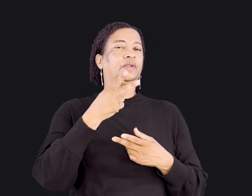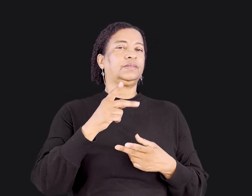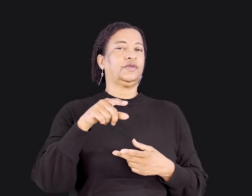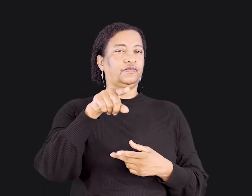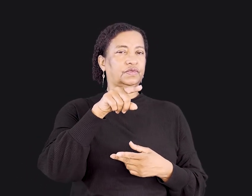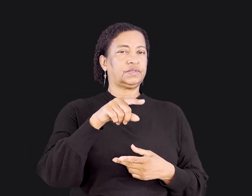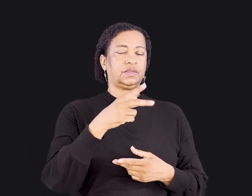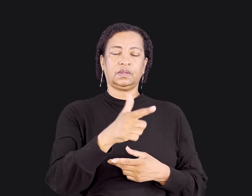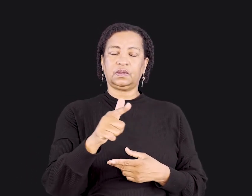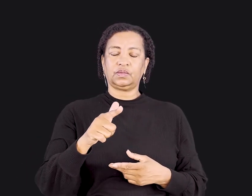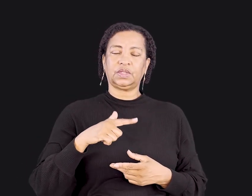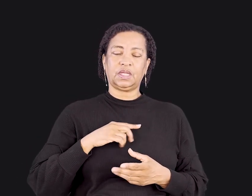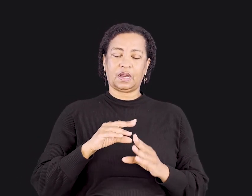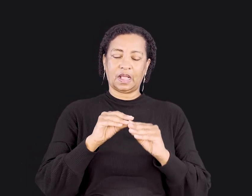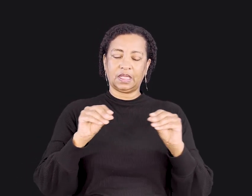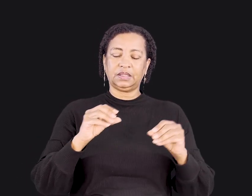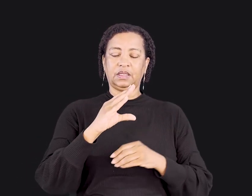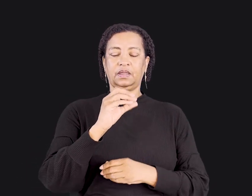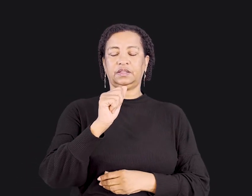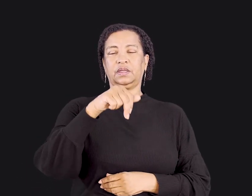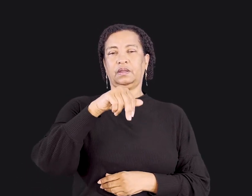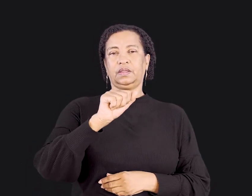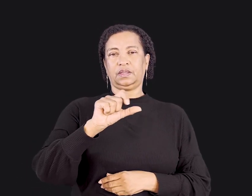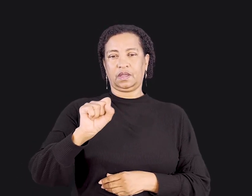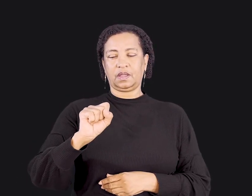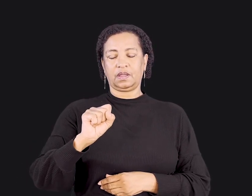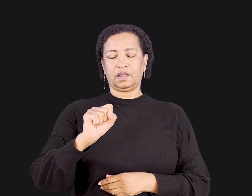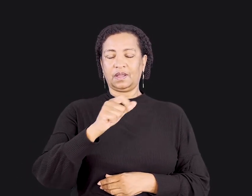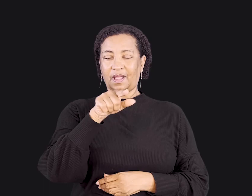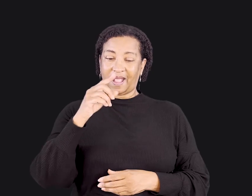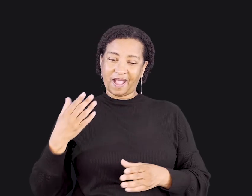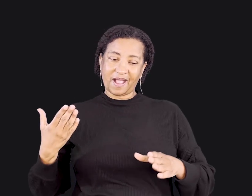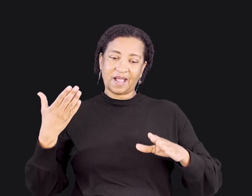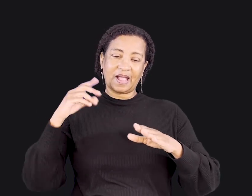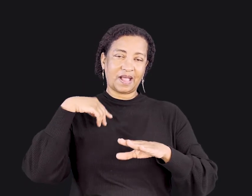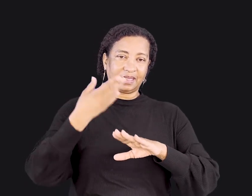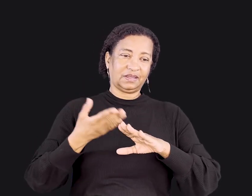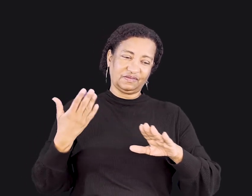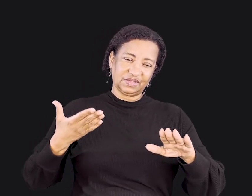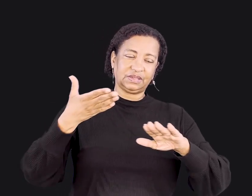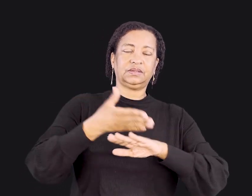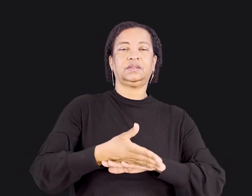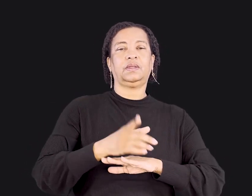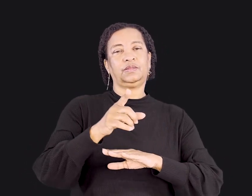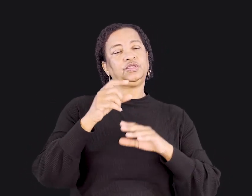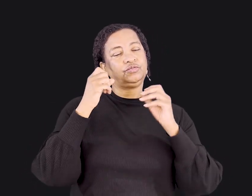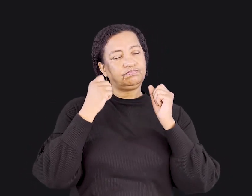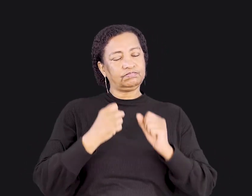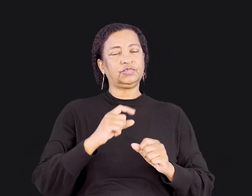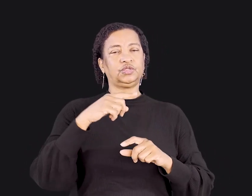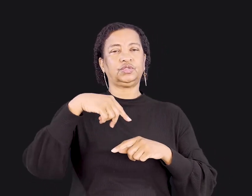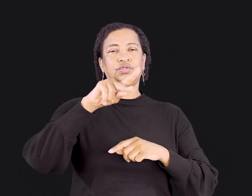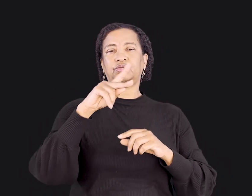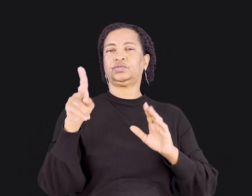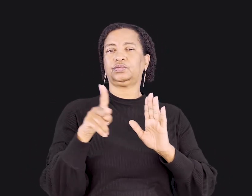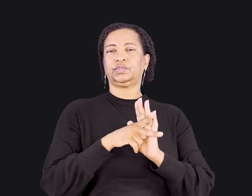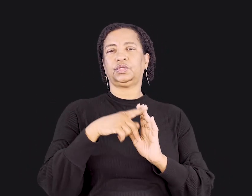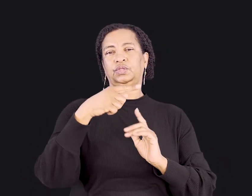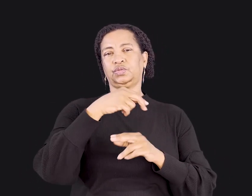verdade, não possuirá a terra de Canaã até que tome posse dela. Por isso, tome posse das suas propriedades. Essa foi a